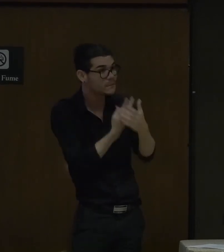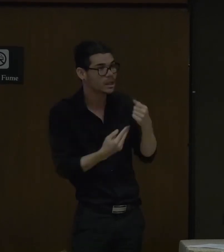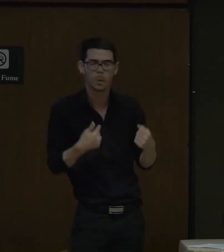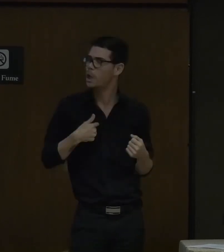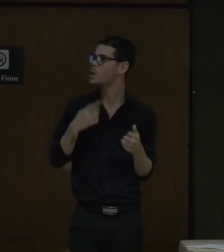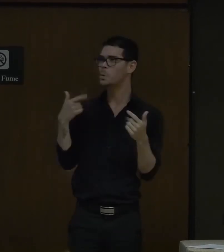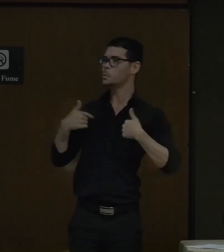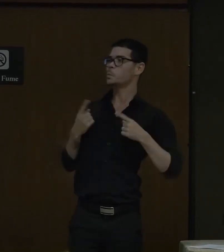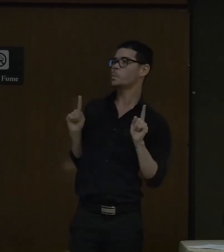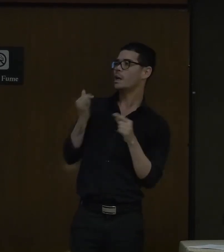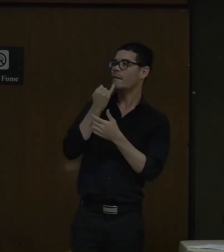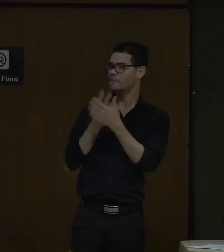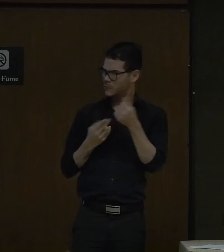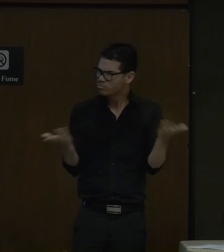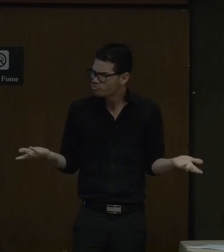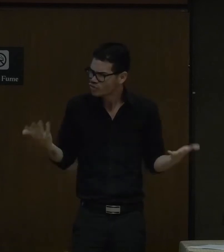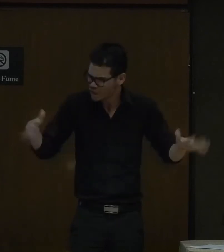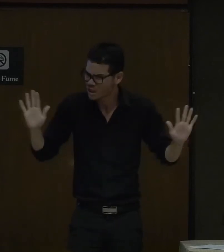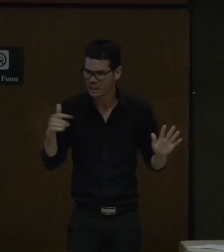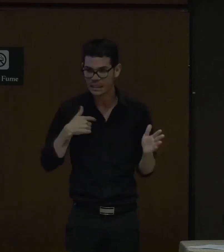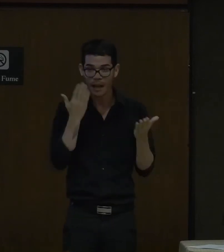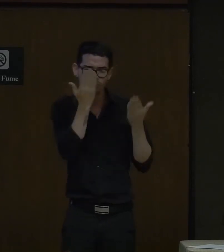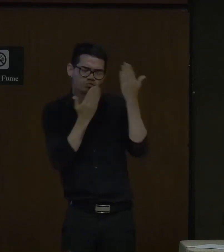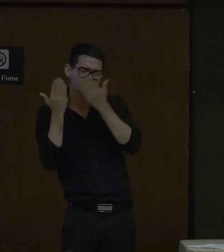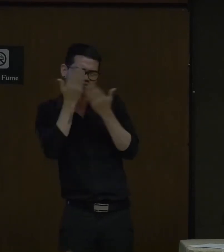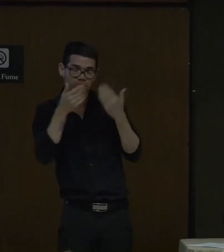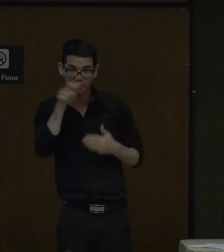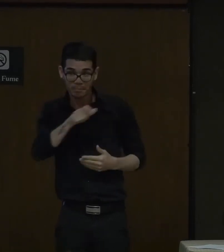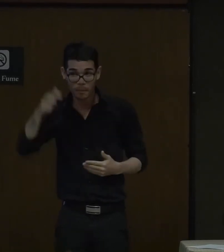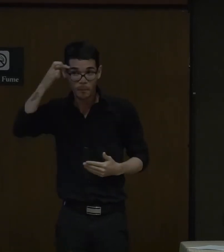que incluso personas que aprenden una lengua tarde